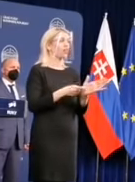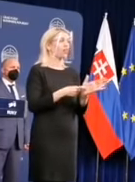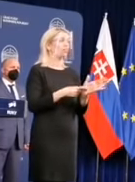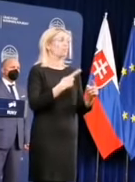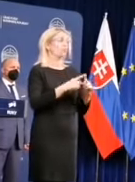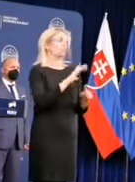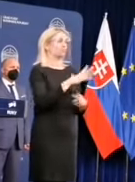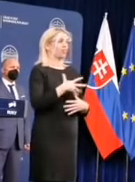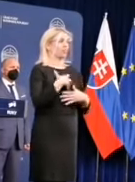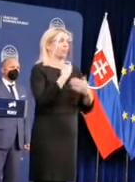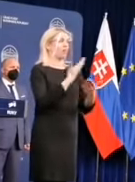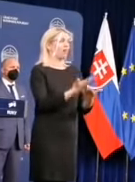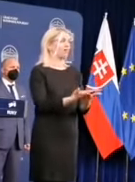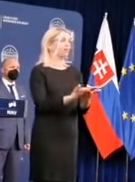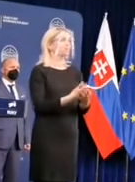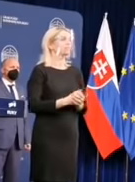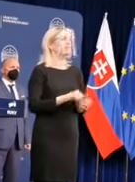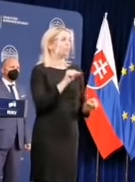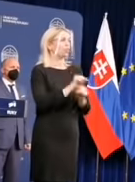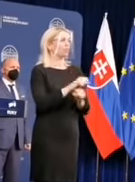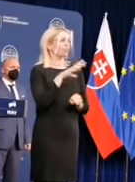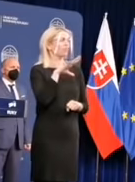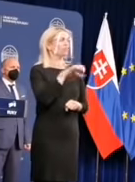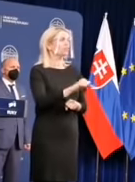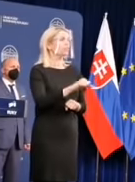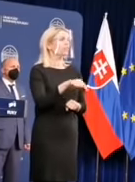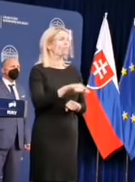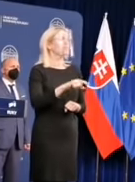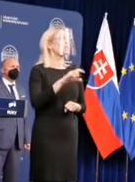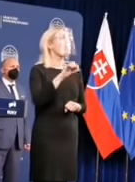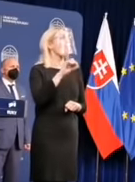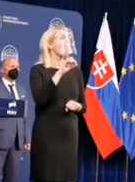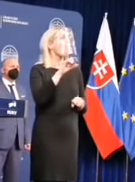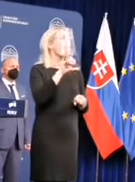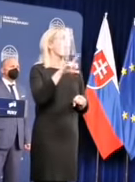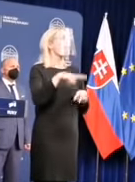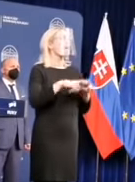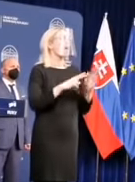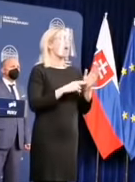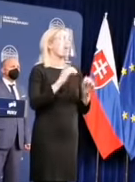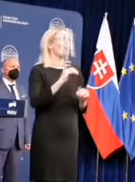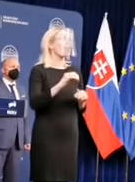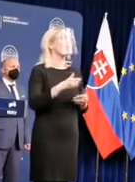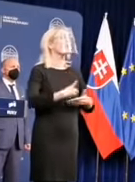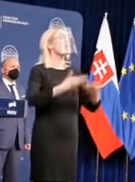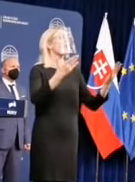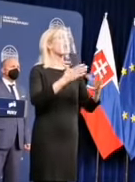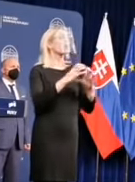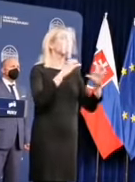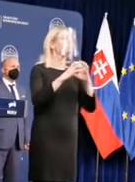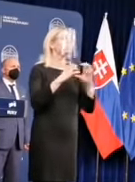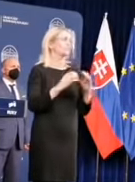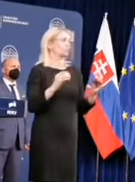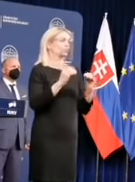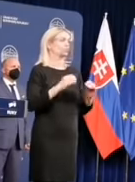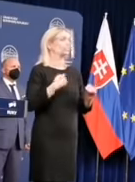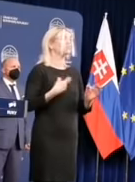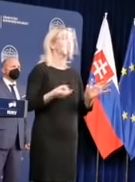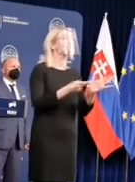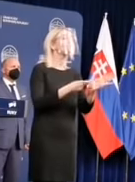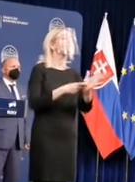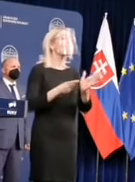návrhom. Určite ste si všimli, že hnutie OĽaNO nič na verejnosti nekomunikovalo, nemali sme žiadne požiadavky